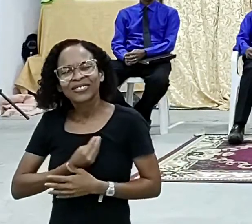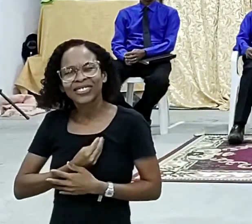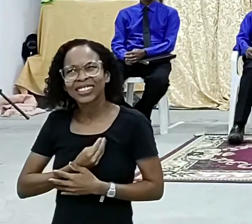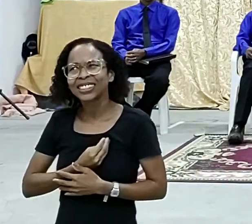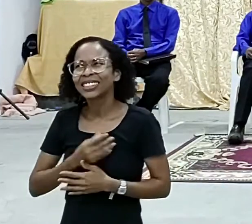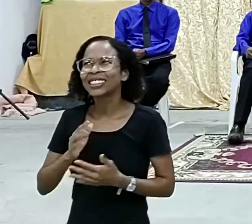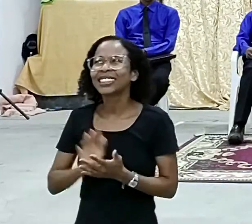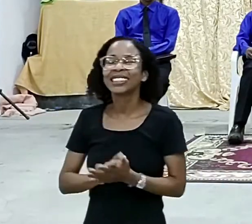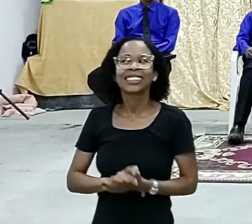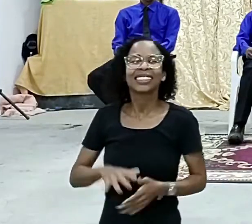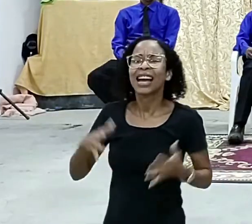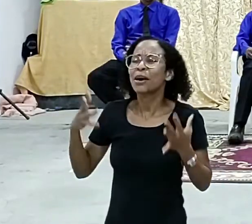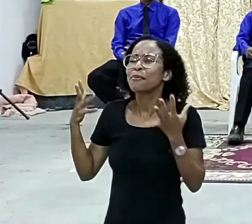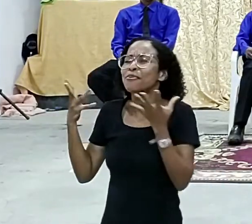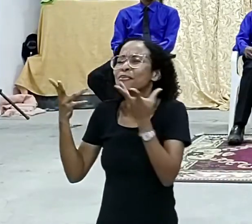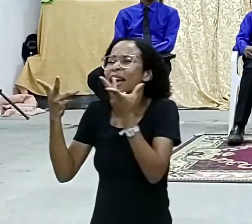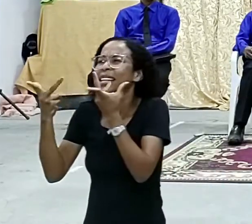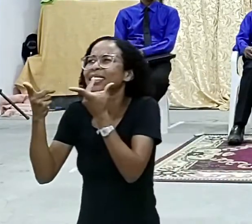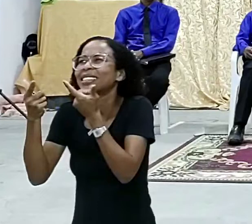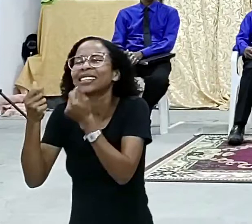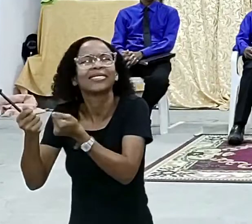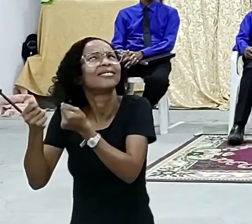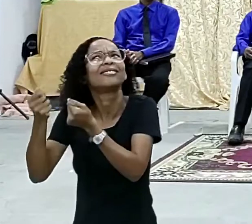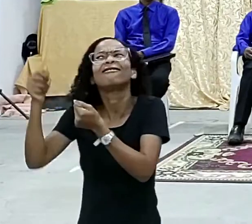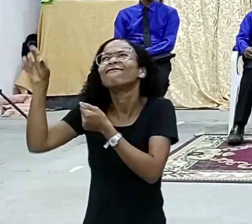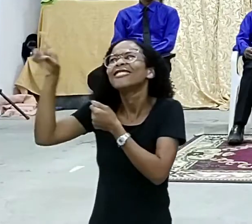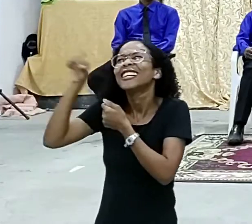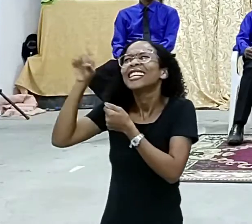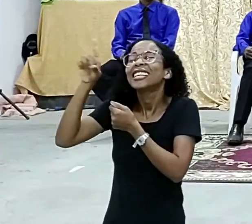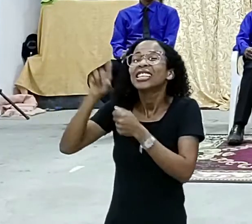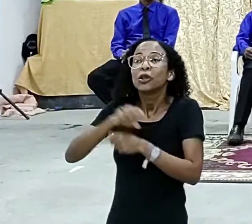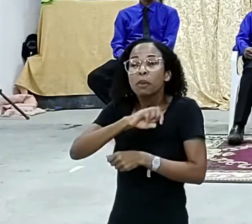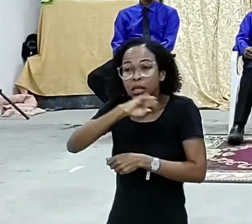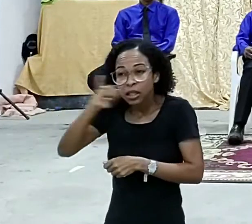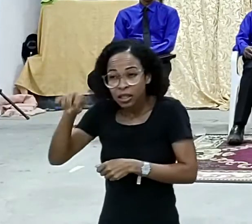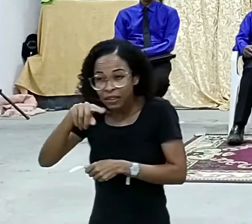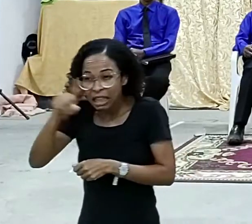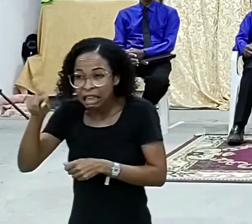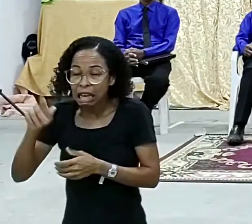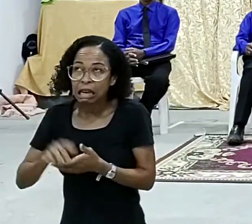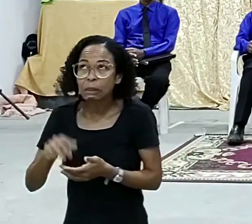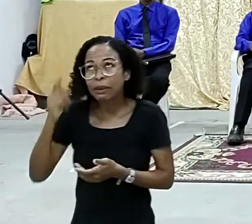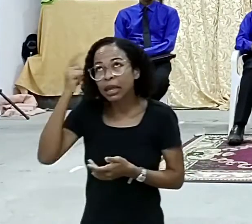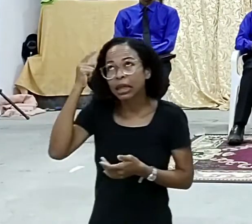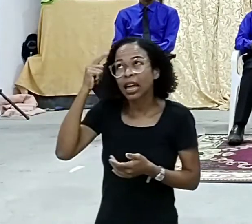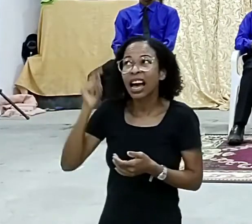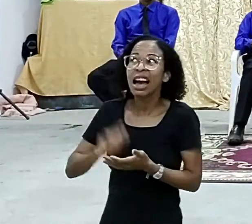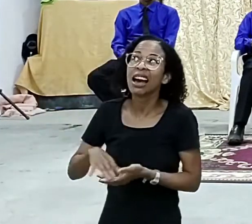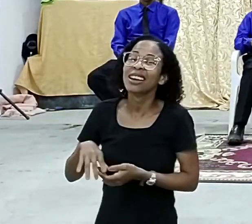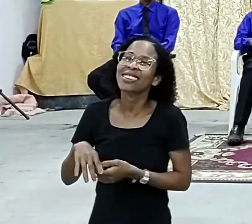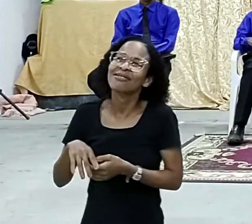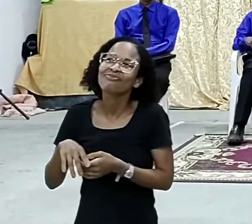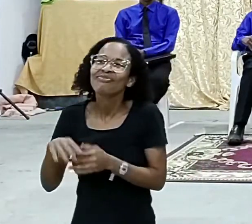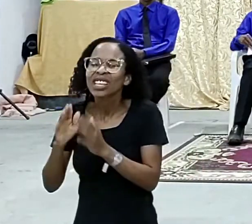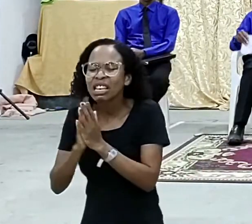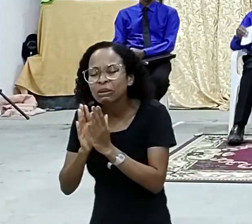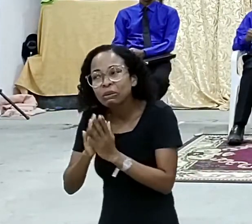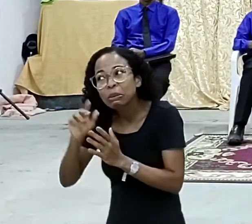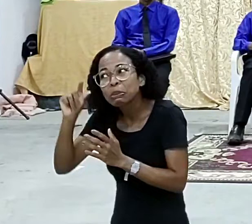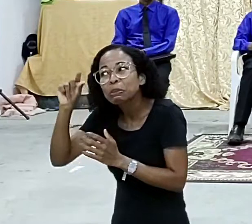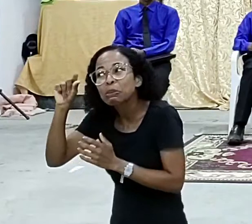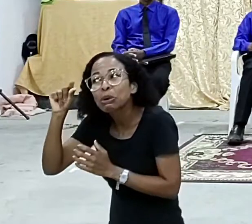é grandiosa. Mas se você ficar diminuindo aquilo que Ele vai te dar, se